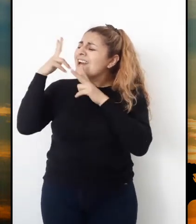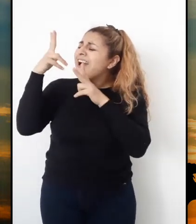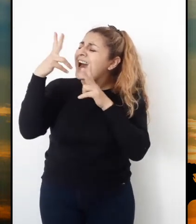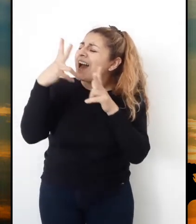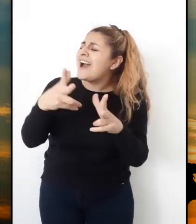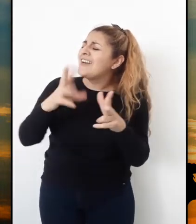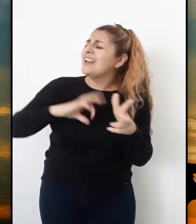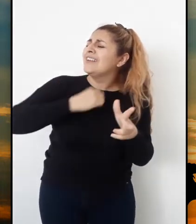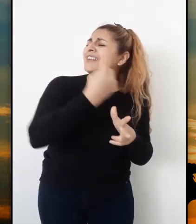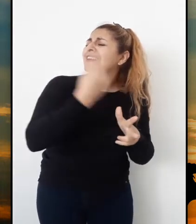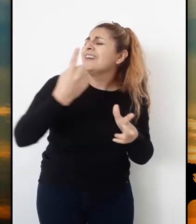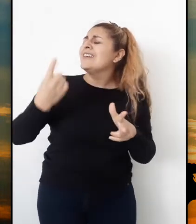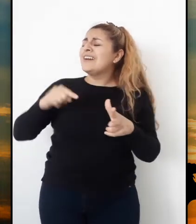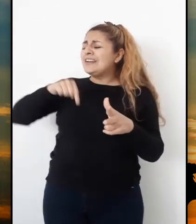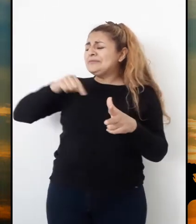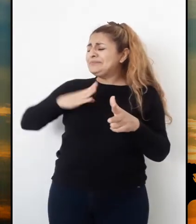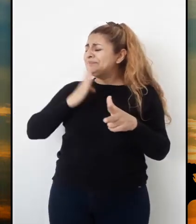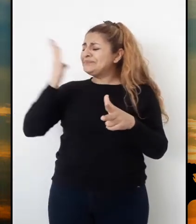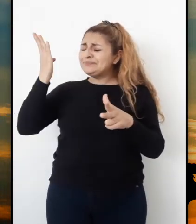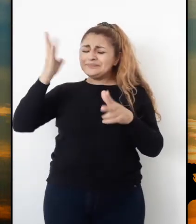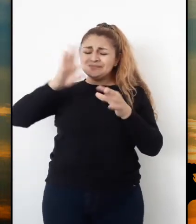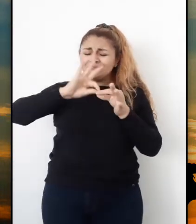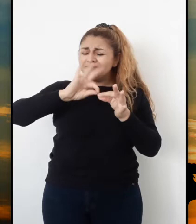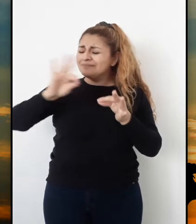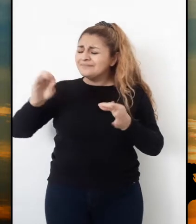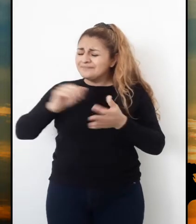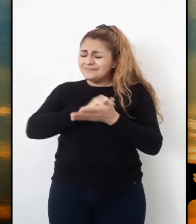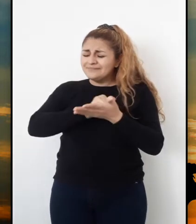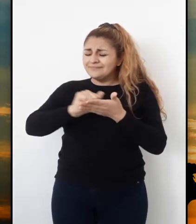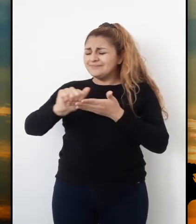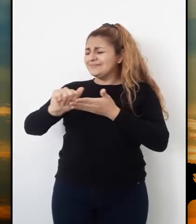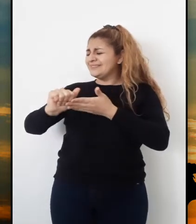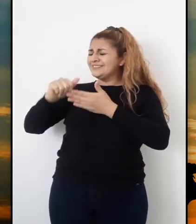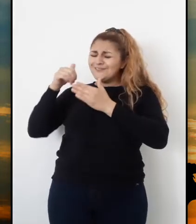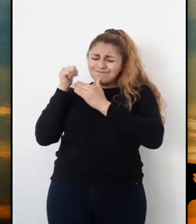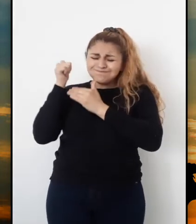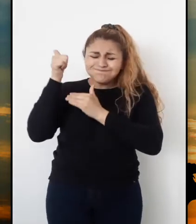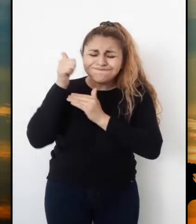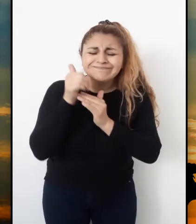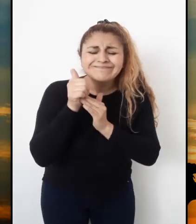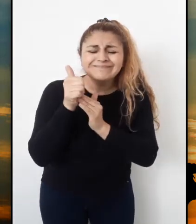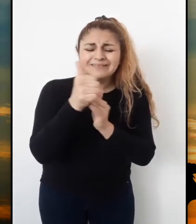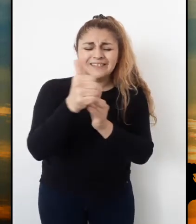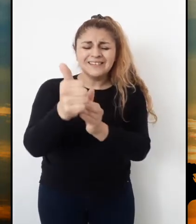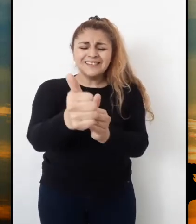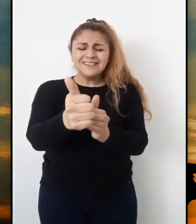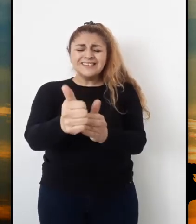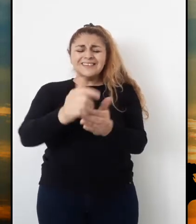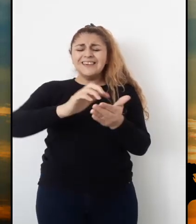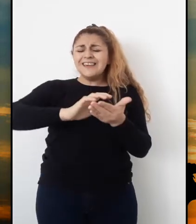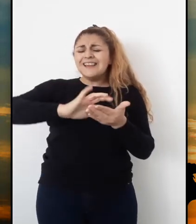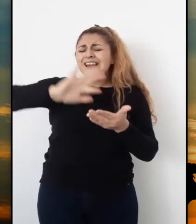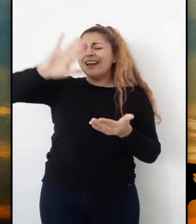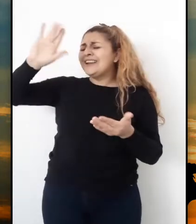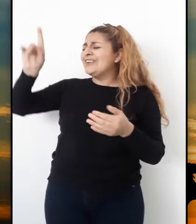par ton Esprit Saint. Pedimos, guíanos a través de tu Espíritu Santo. Et que ton nom, Seigneur, soit glorifié. Y que tu nombre sea glorificado. Dans